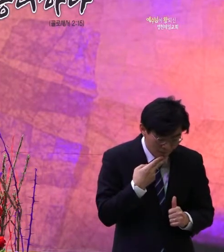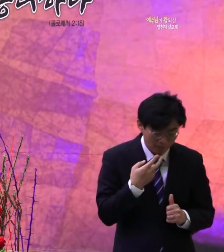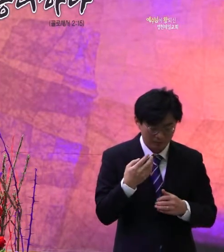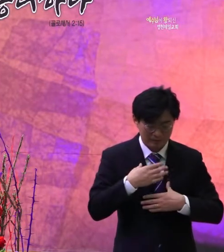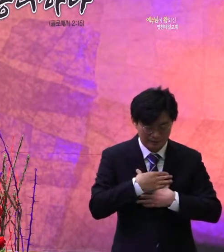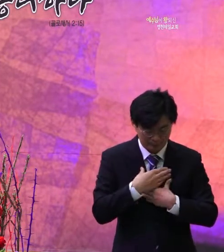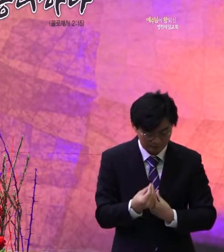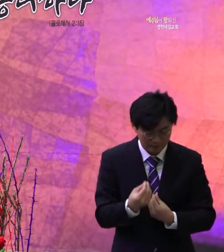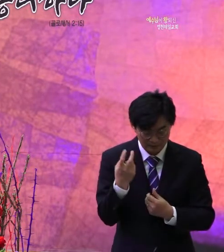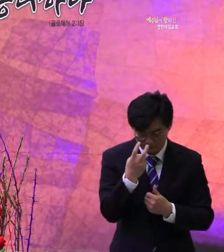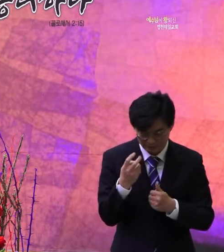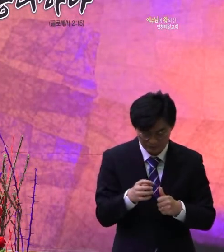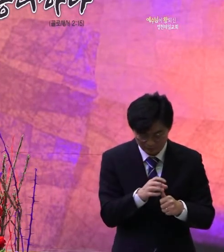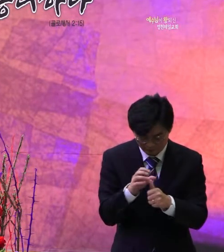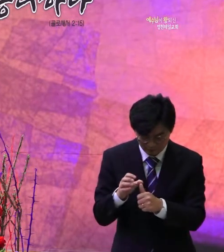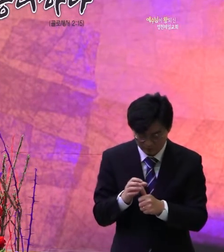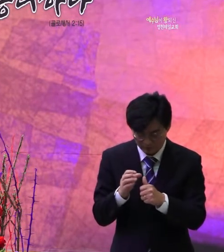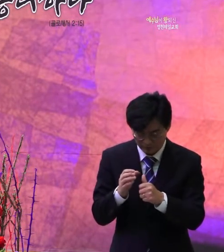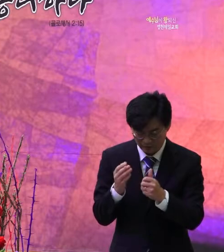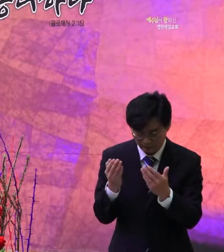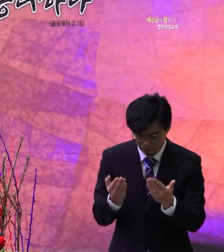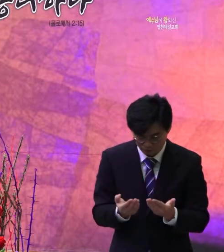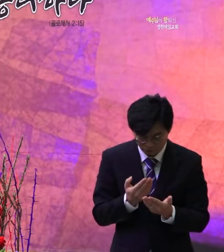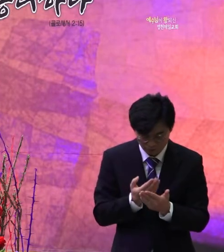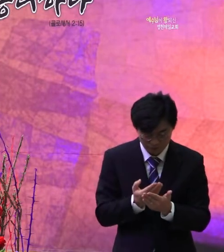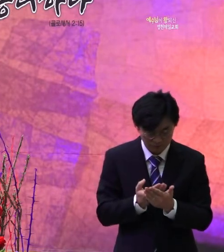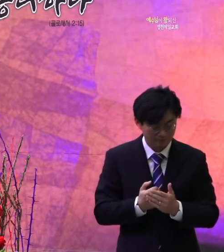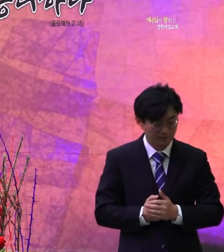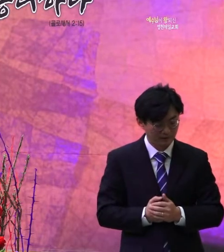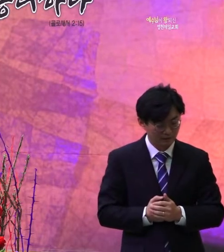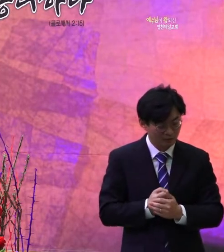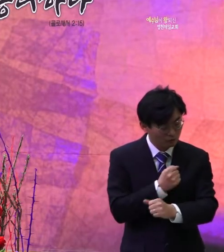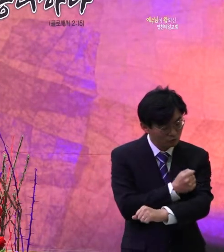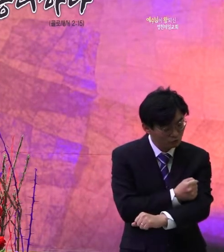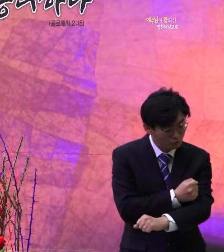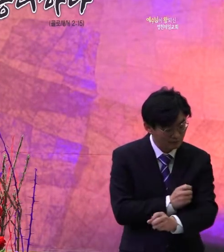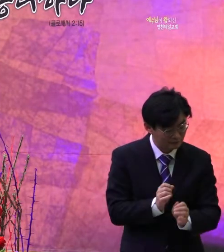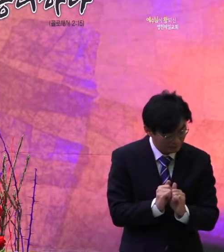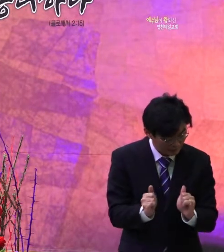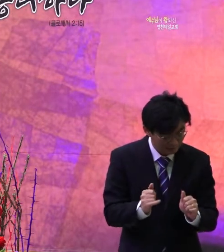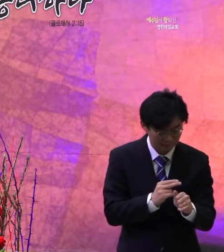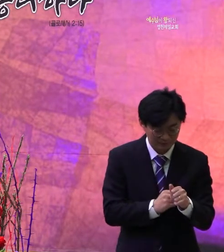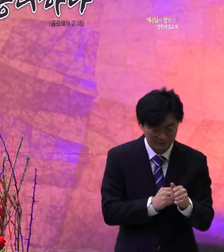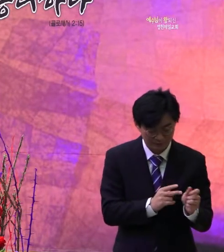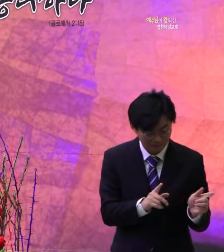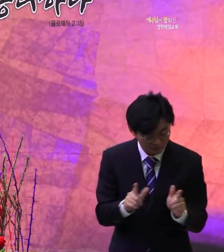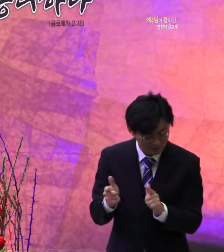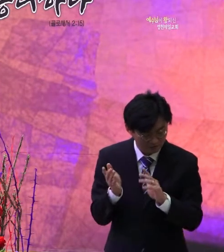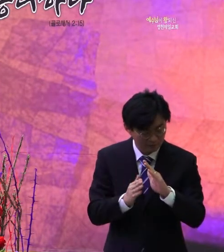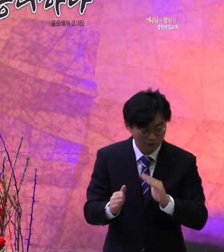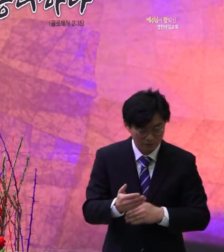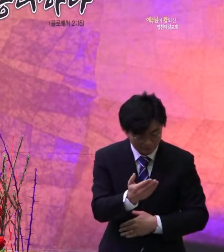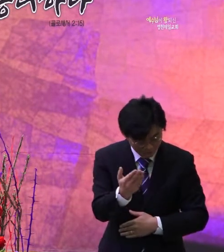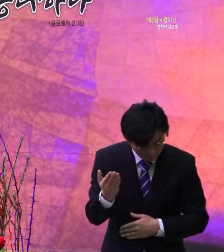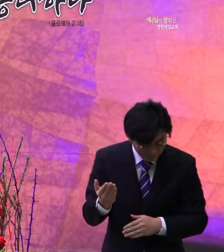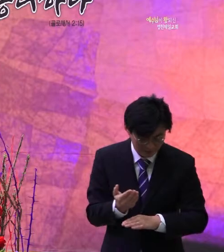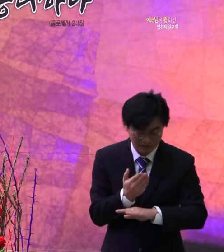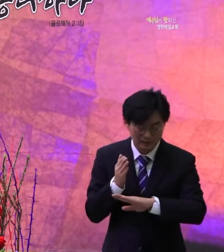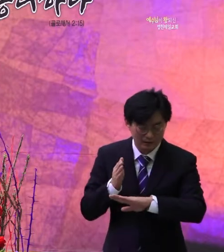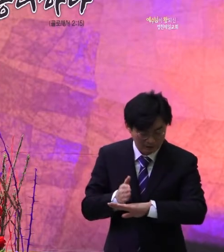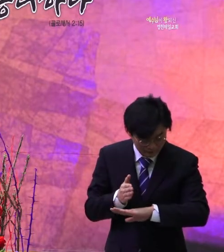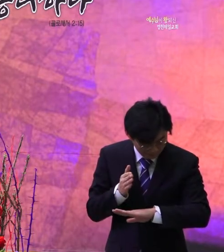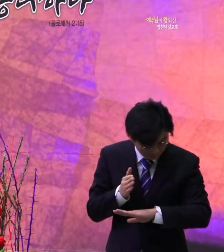주시옵소서. 이를 드리기 위하여 수고한 동들과 교사들을 비롯한 여러 성도들에게 감사와